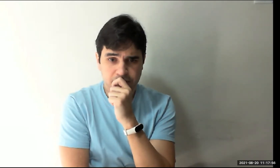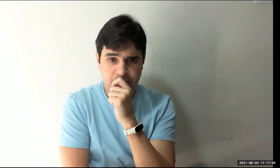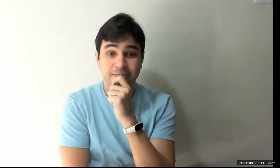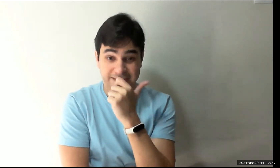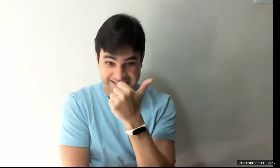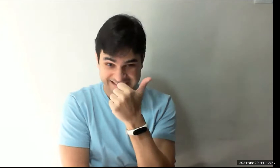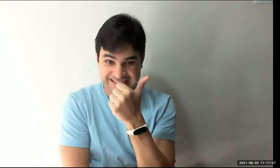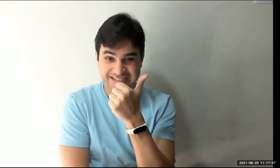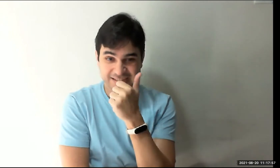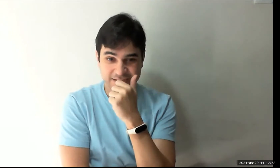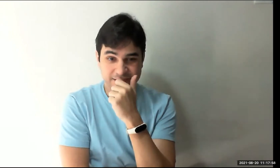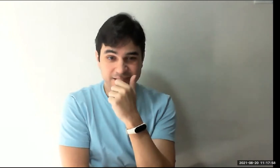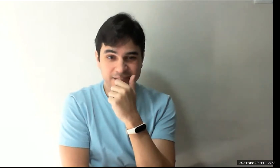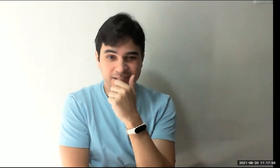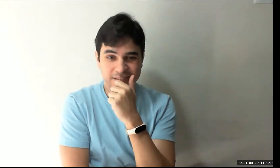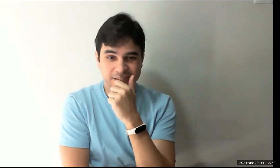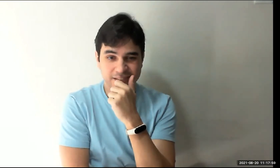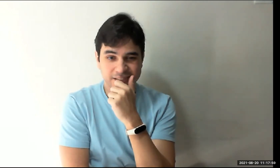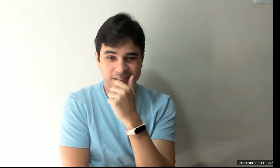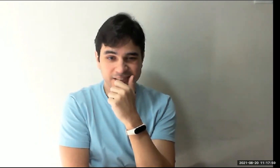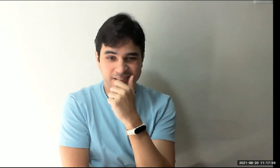no Brasil, uma menina chamada